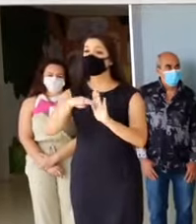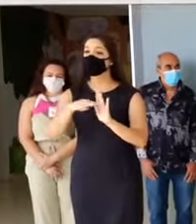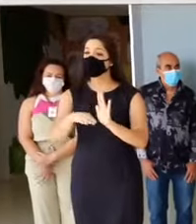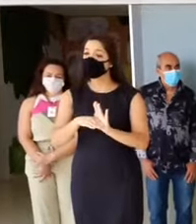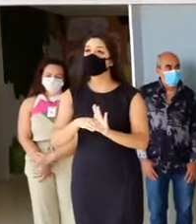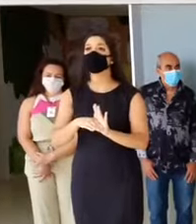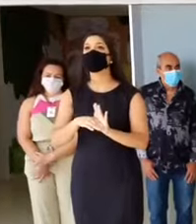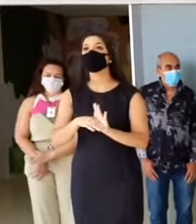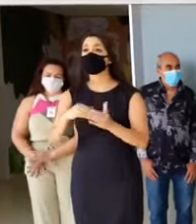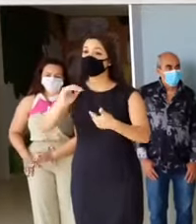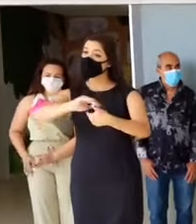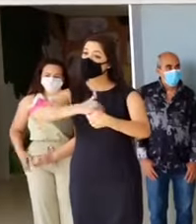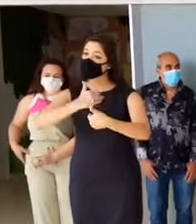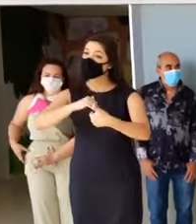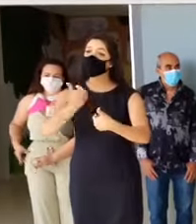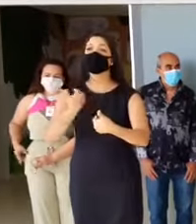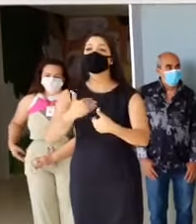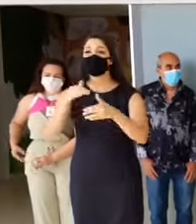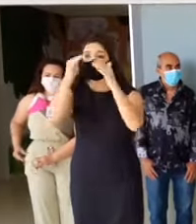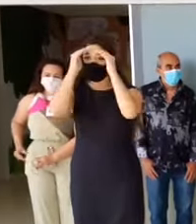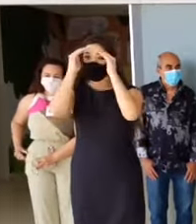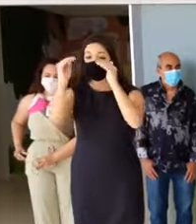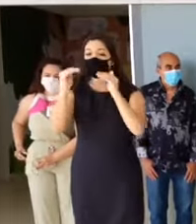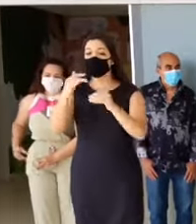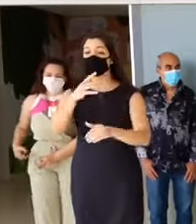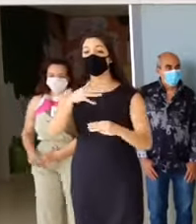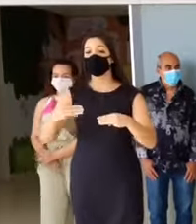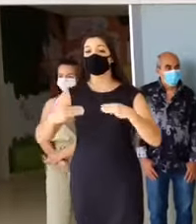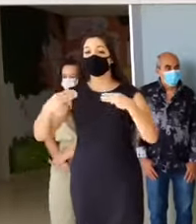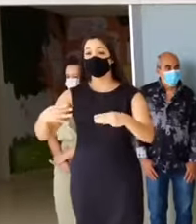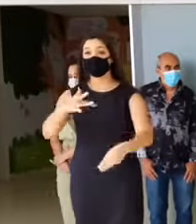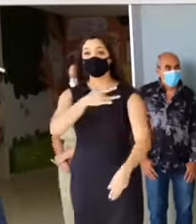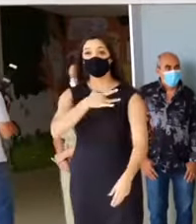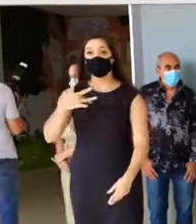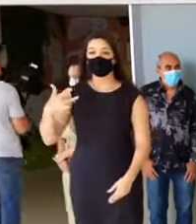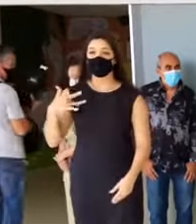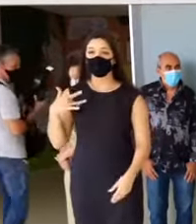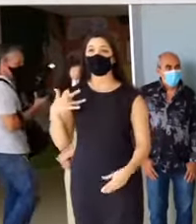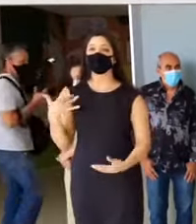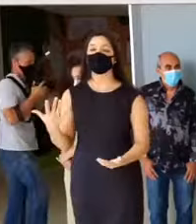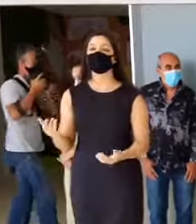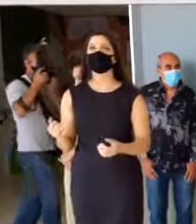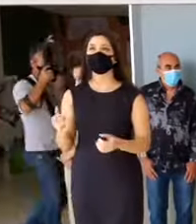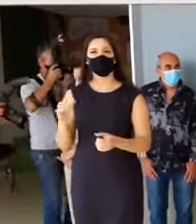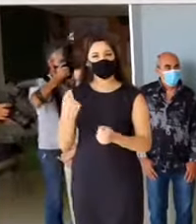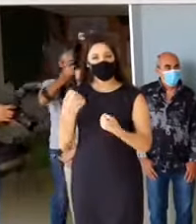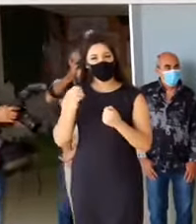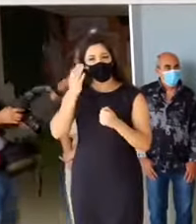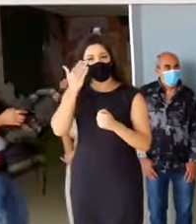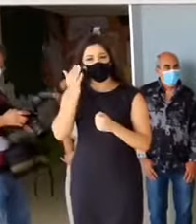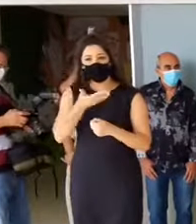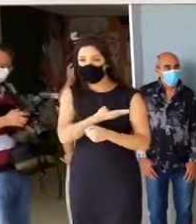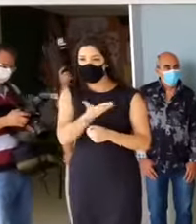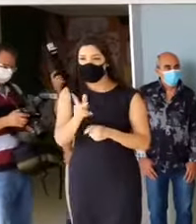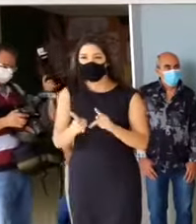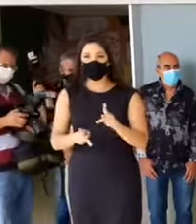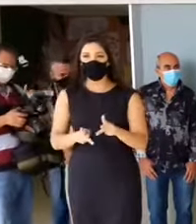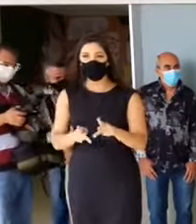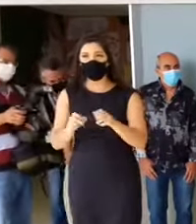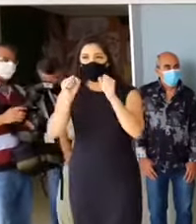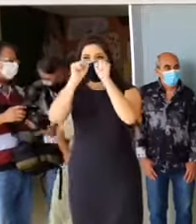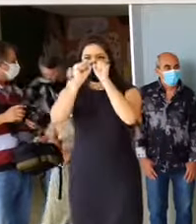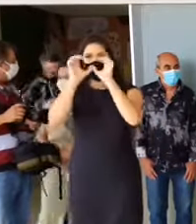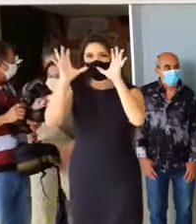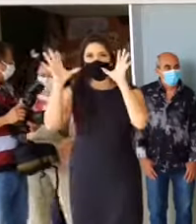as orientações do Ministério da Saúde. E fico bem claro, que fique